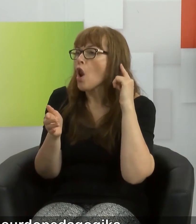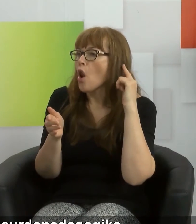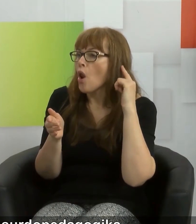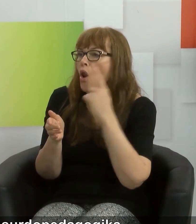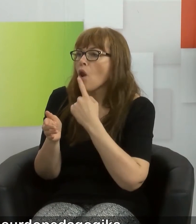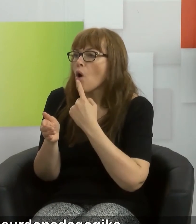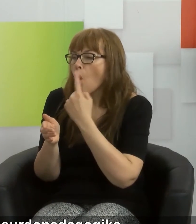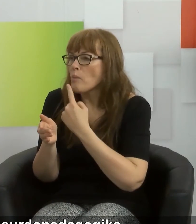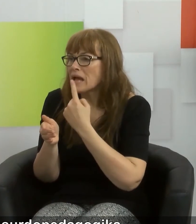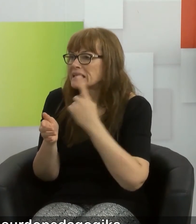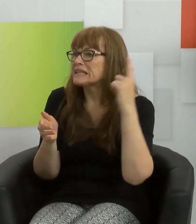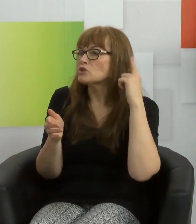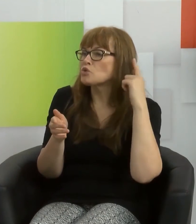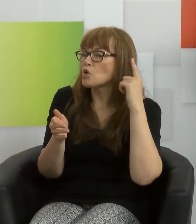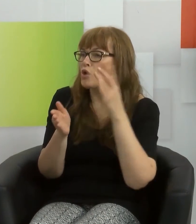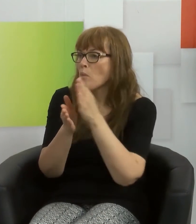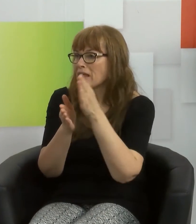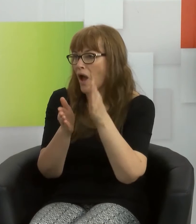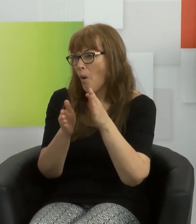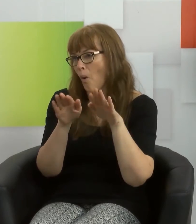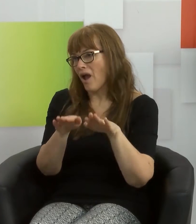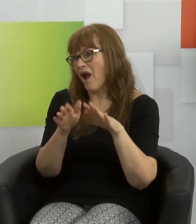in surdopedagogika.